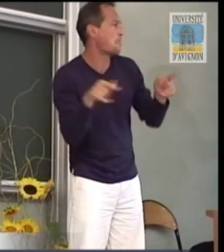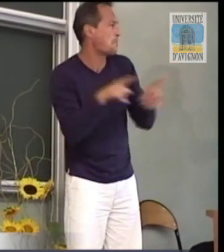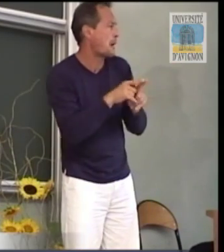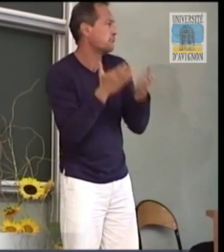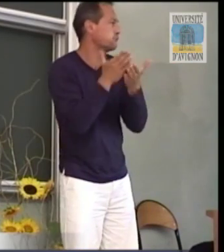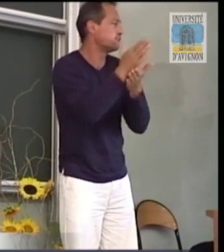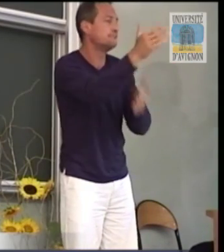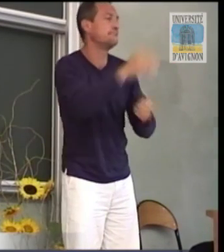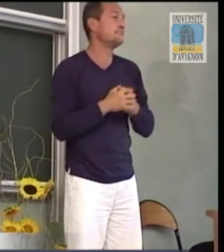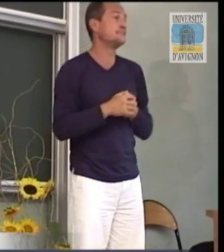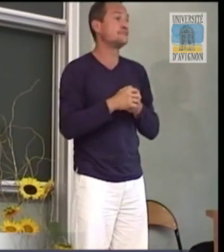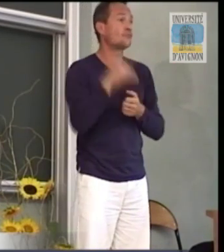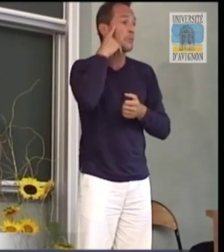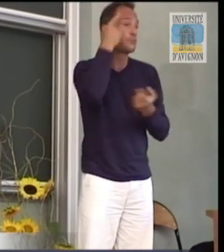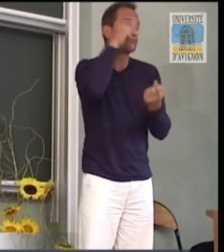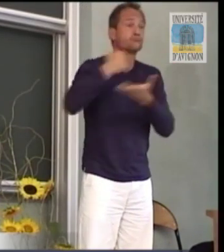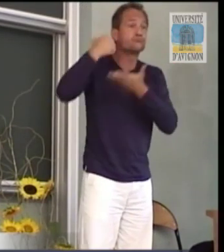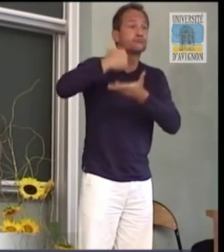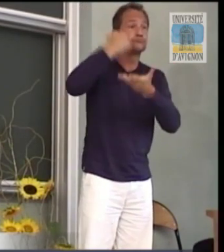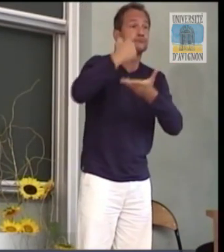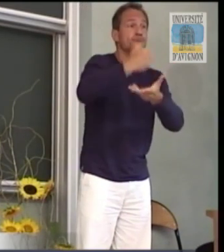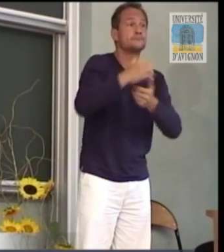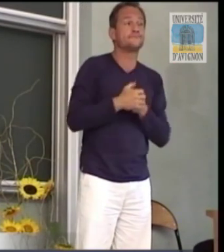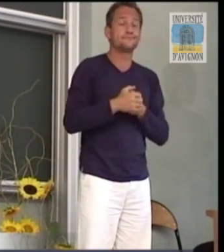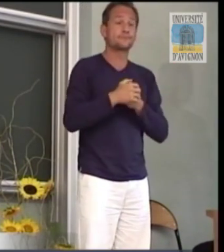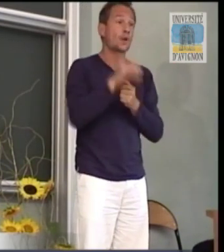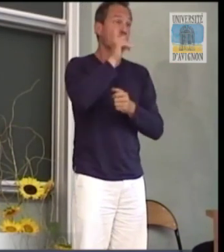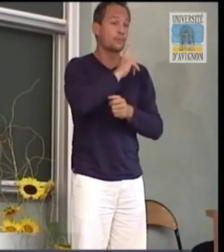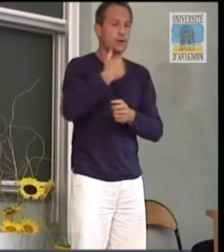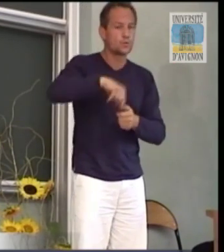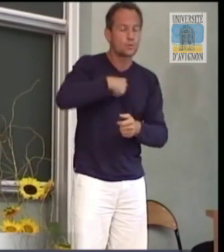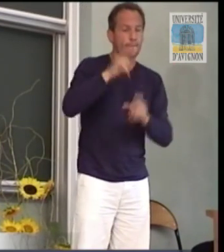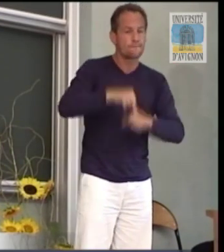Donc ça veut dire qu'il va falloir proposer la pratique et